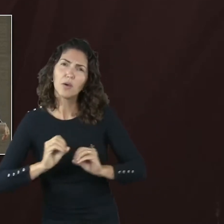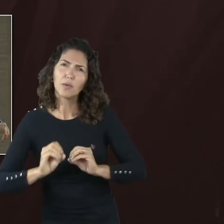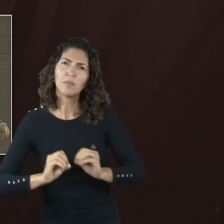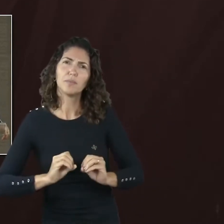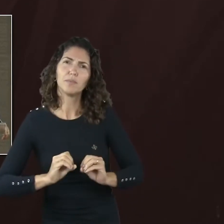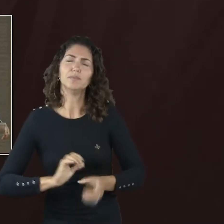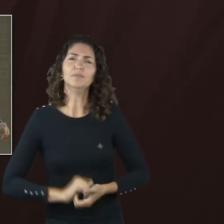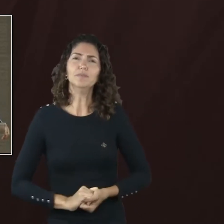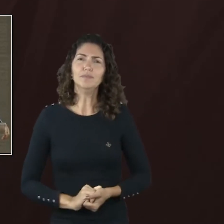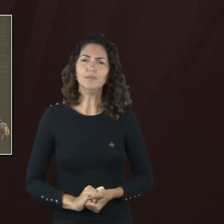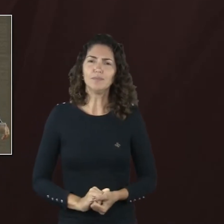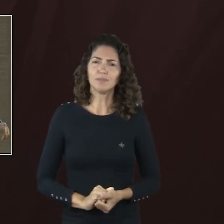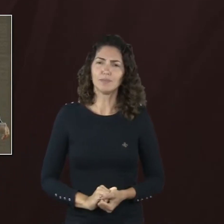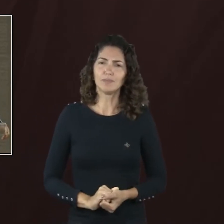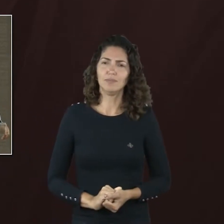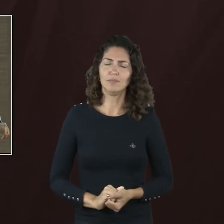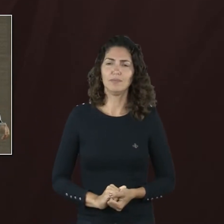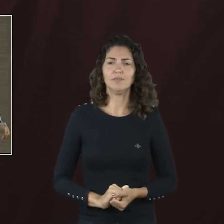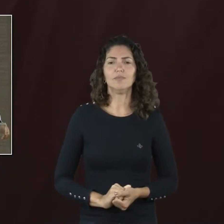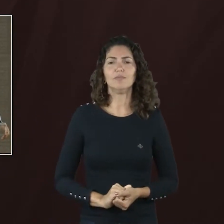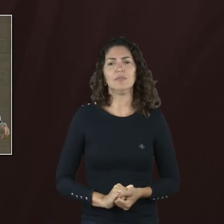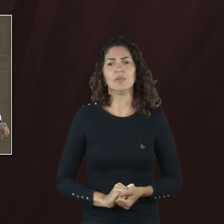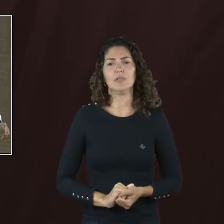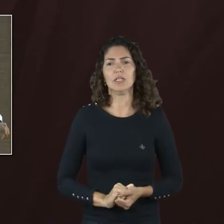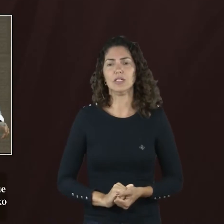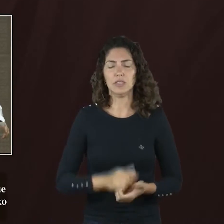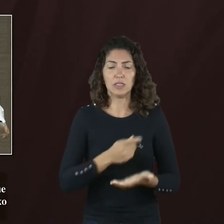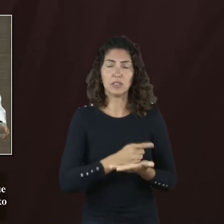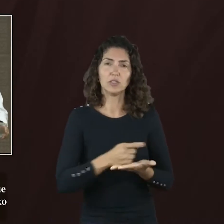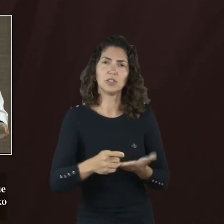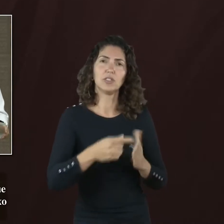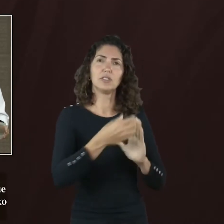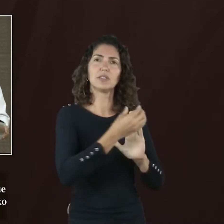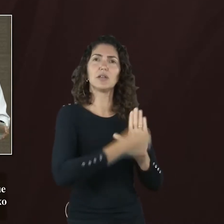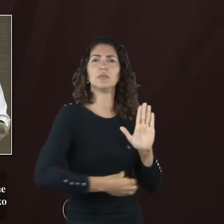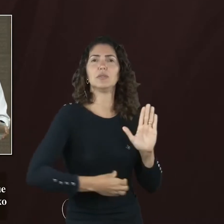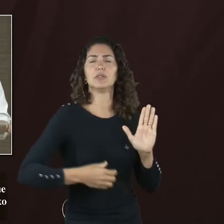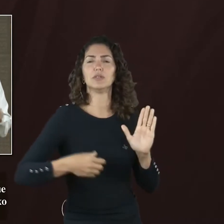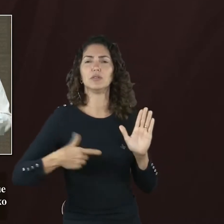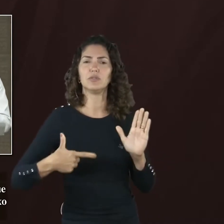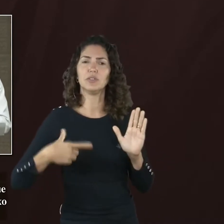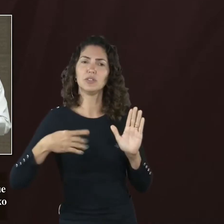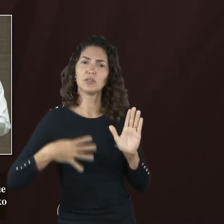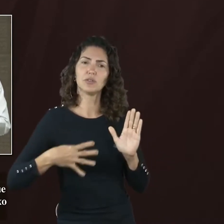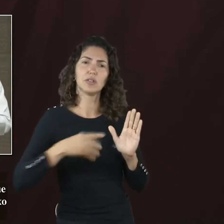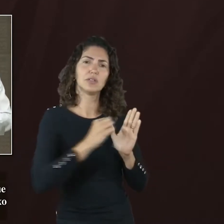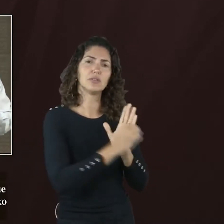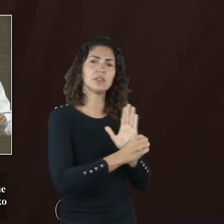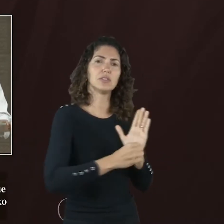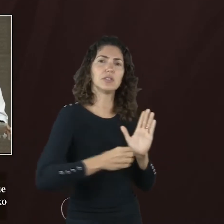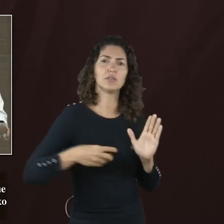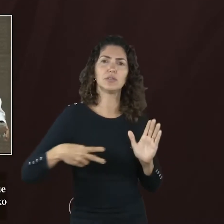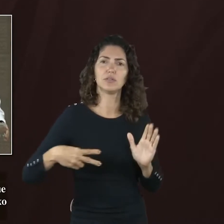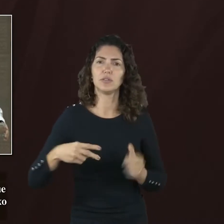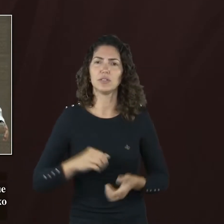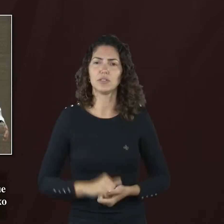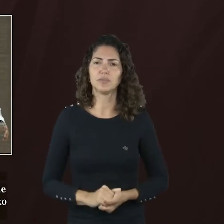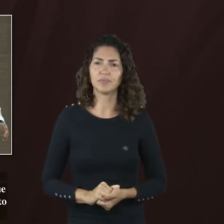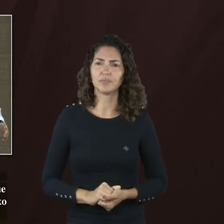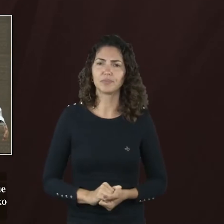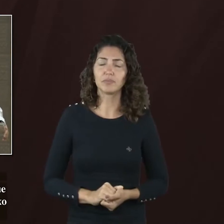Gênesis 24, versículo 2. Disse Abraão ao seu mais antigo servo da casa,